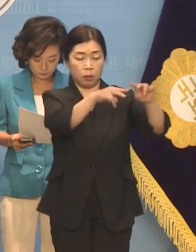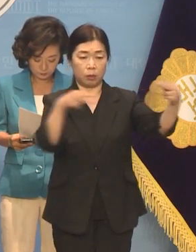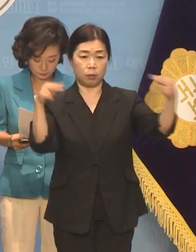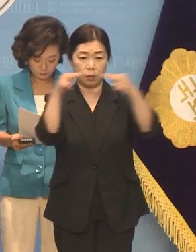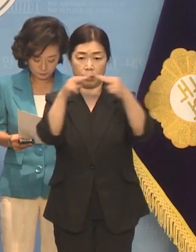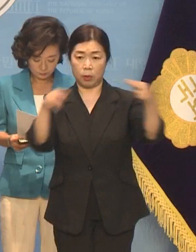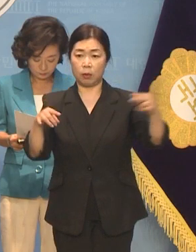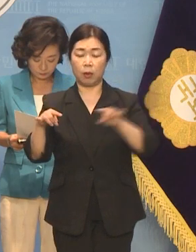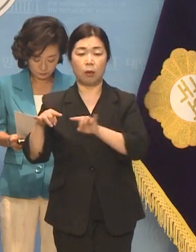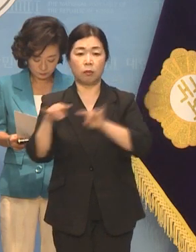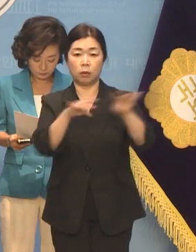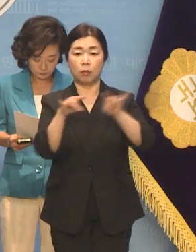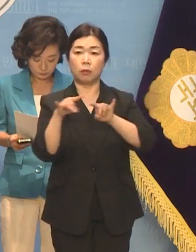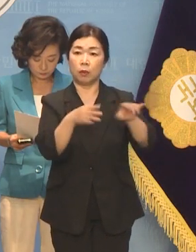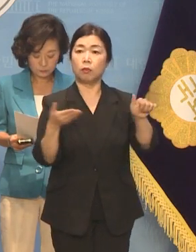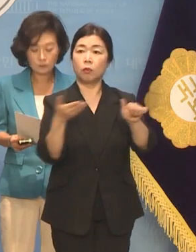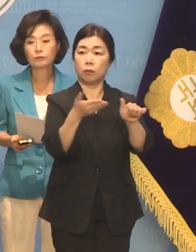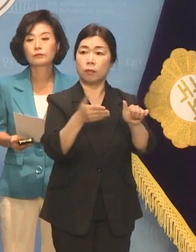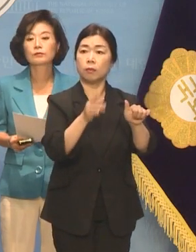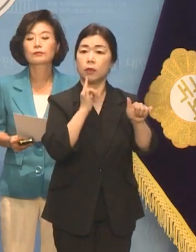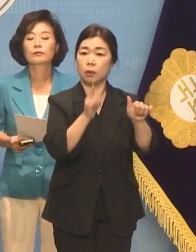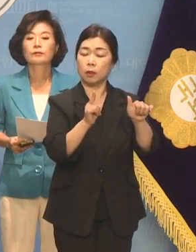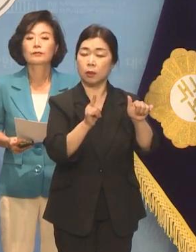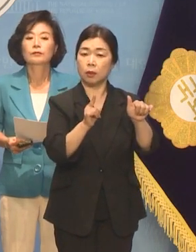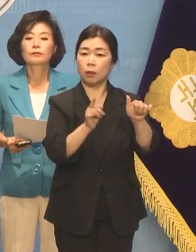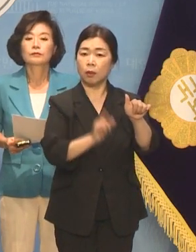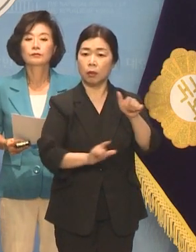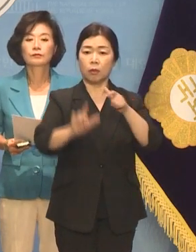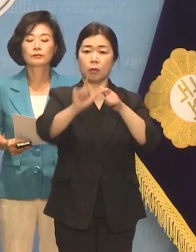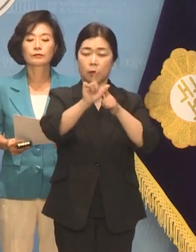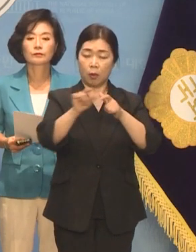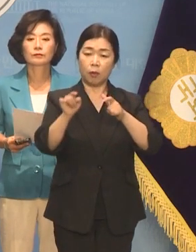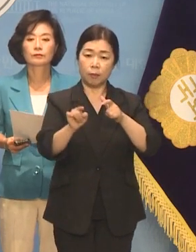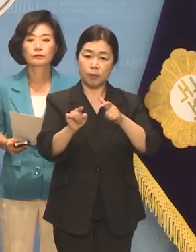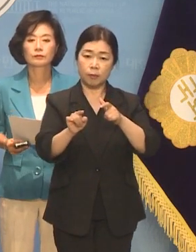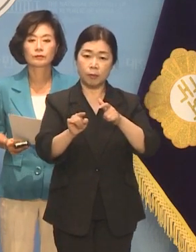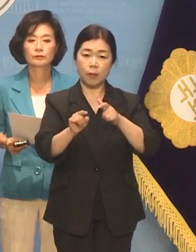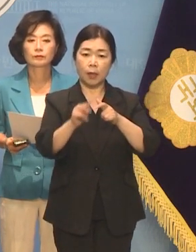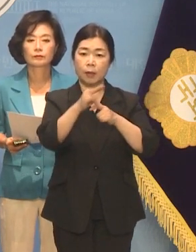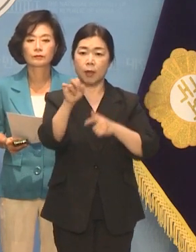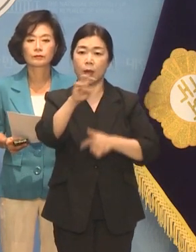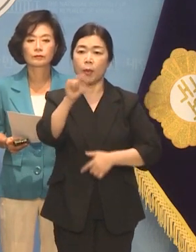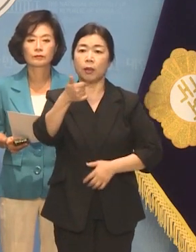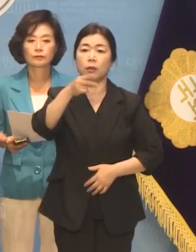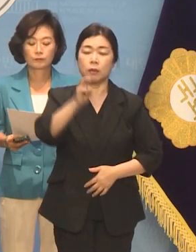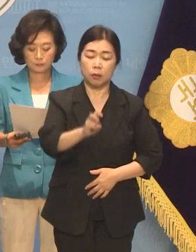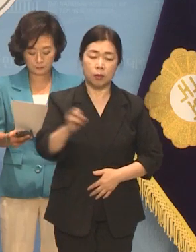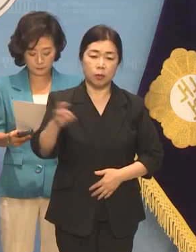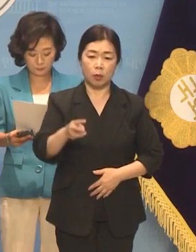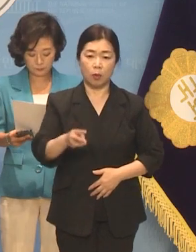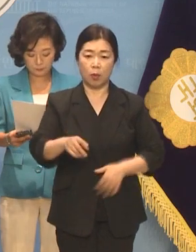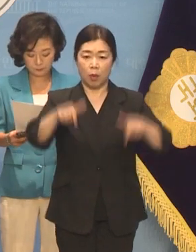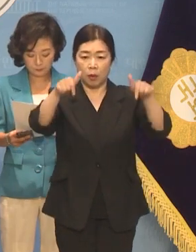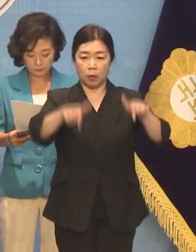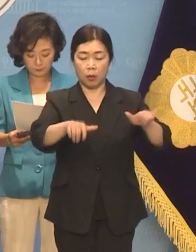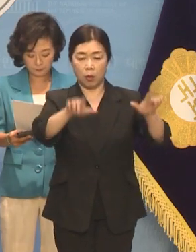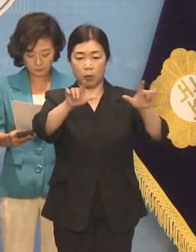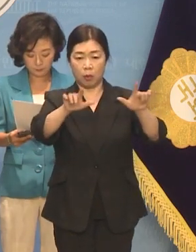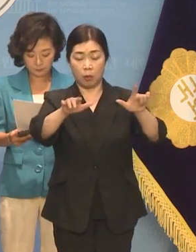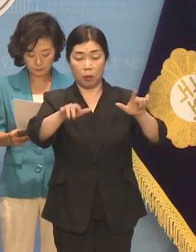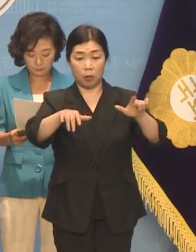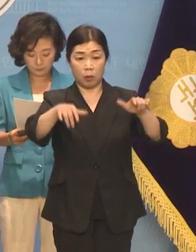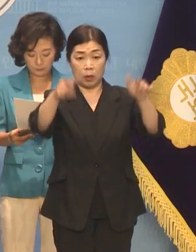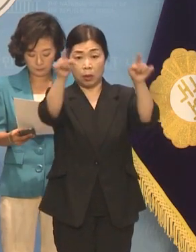송전선로를 신설하여 공급하고 3단계로 새만금 서남해 해상풍력단지의